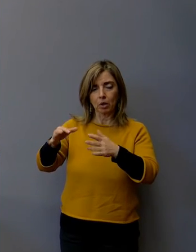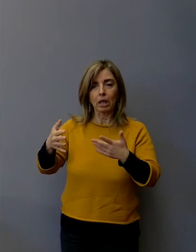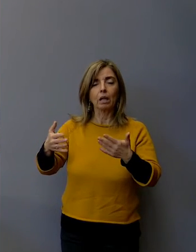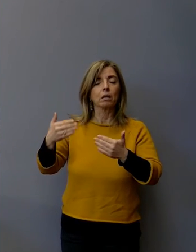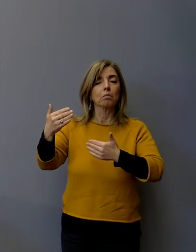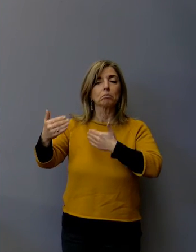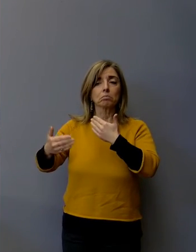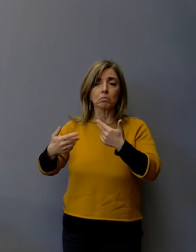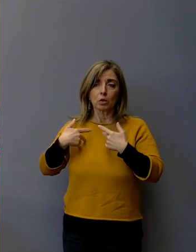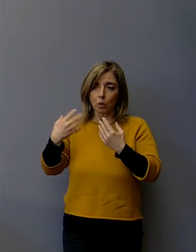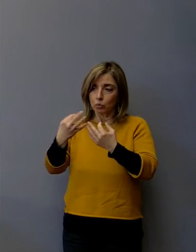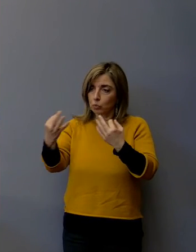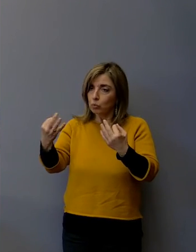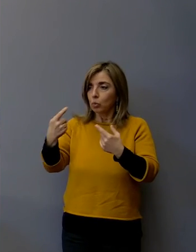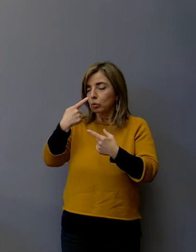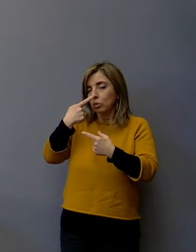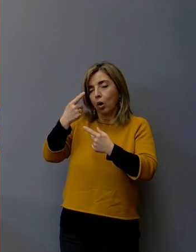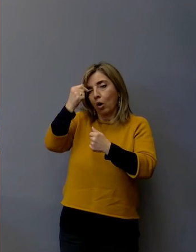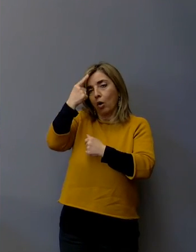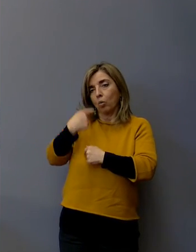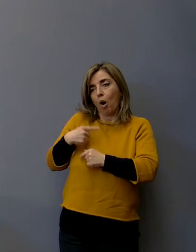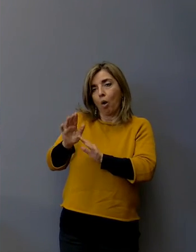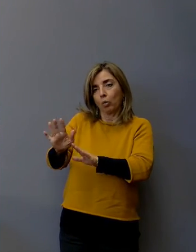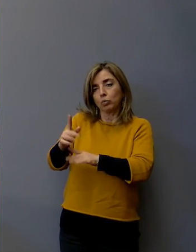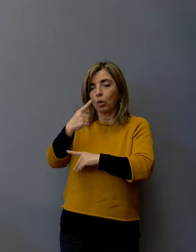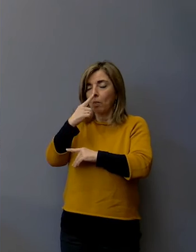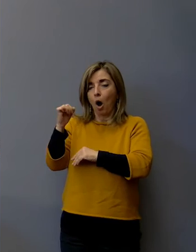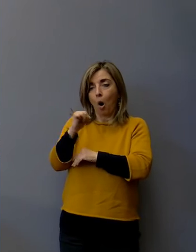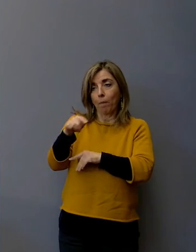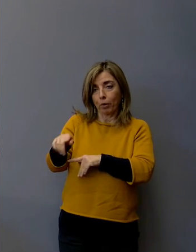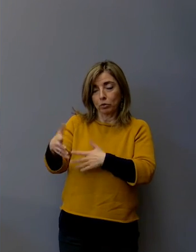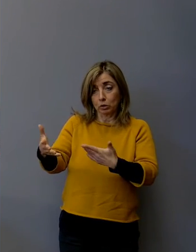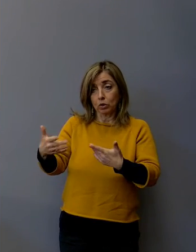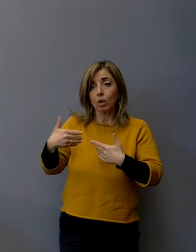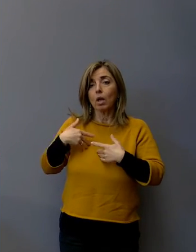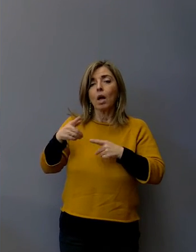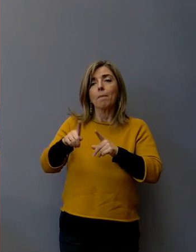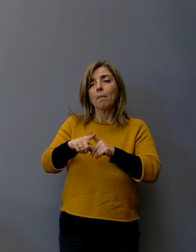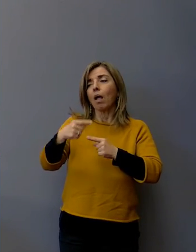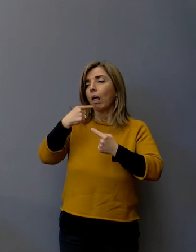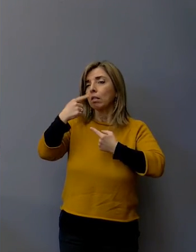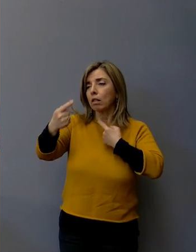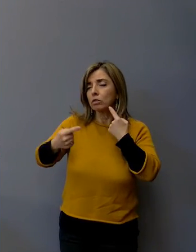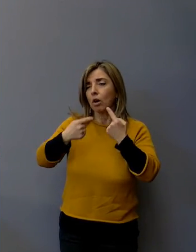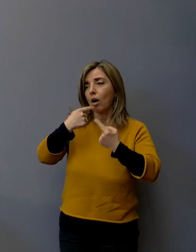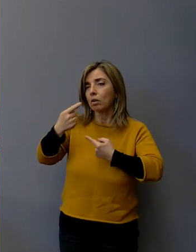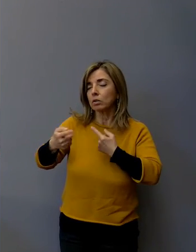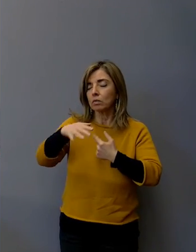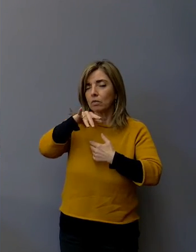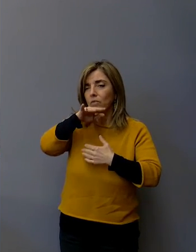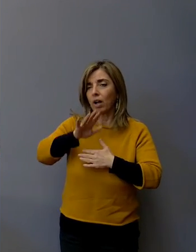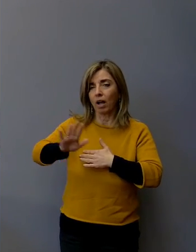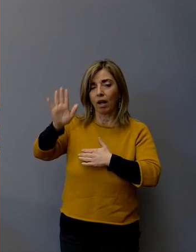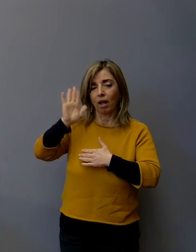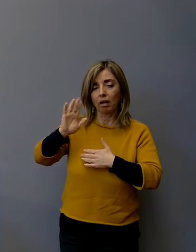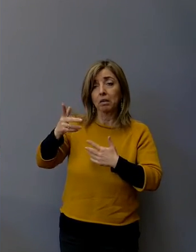fare opposizione ci mancherebbe altro ma l'armamentario dei discorsi istanti che abbiamo e sono in alcuni accenni